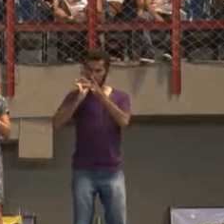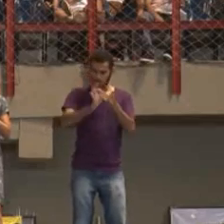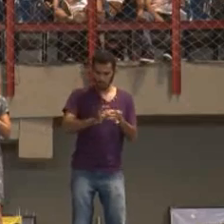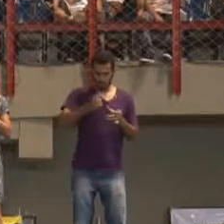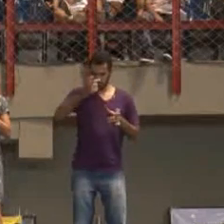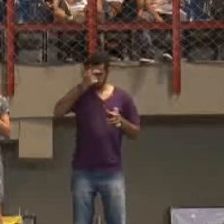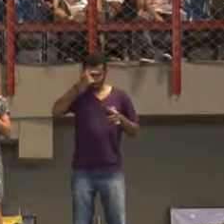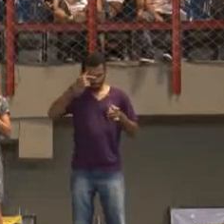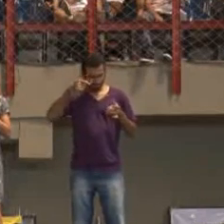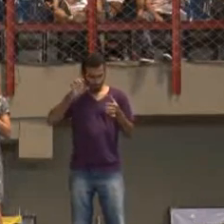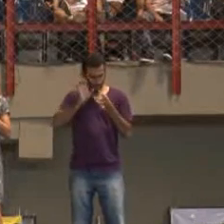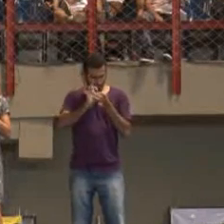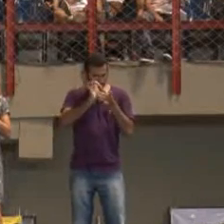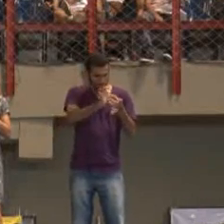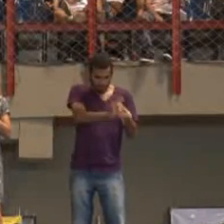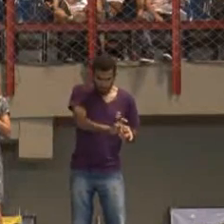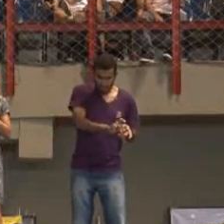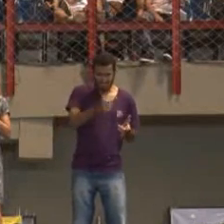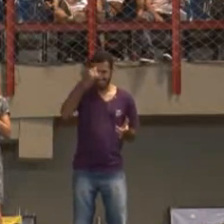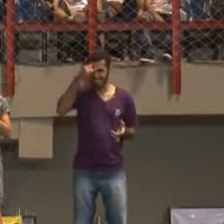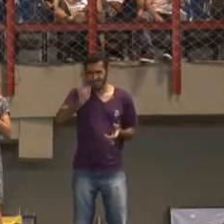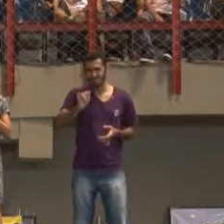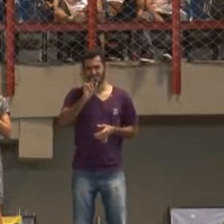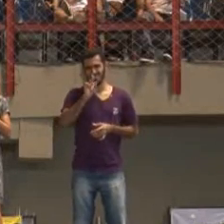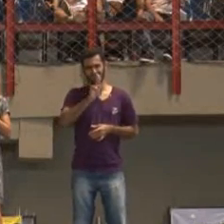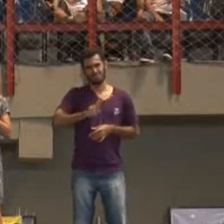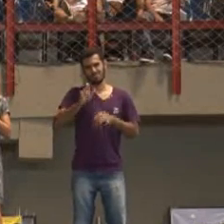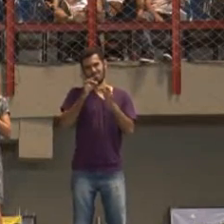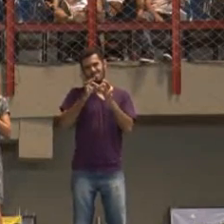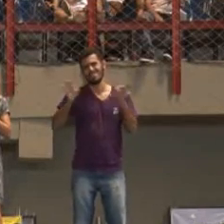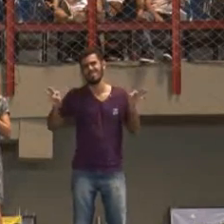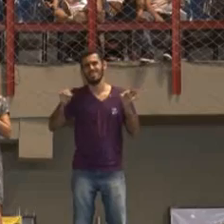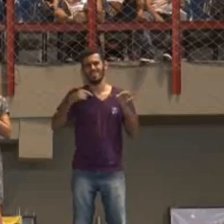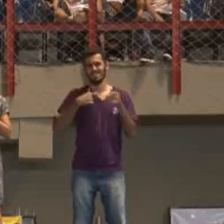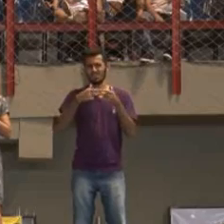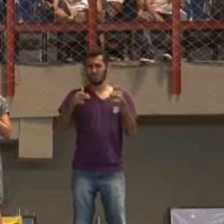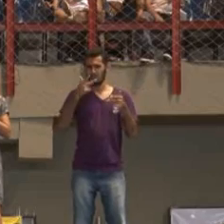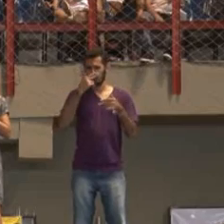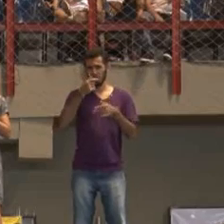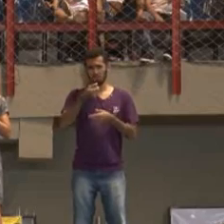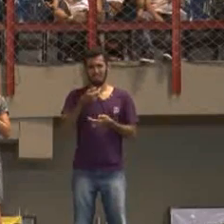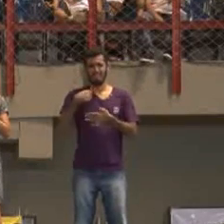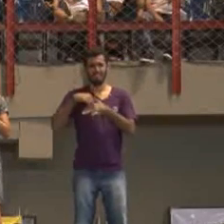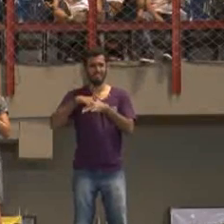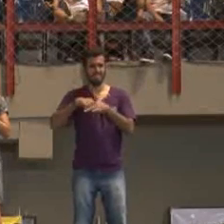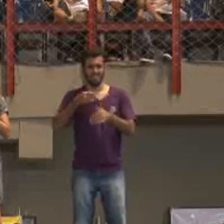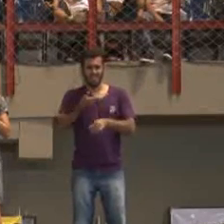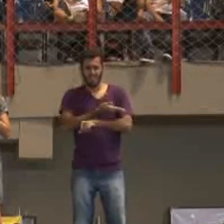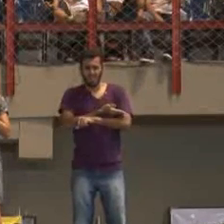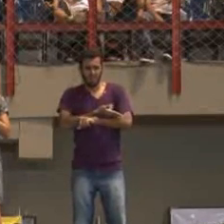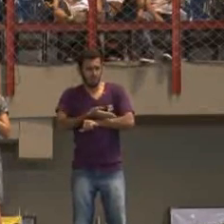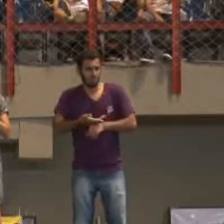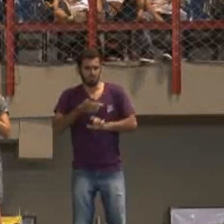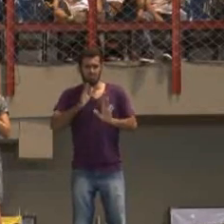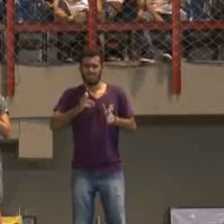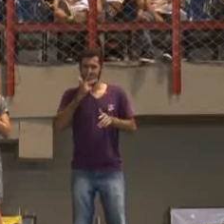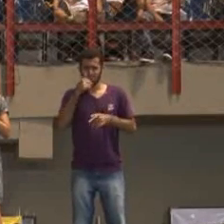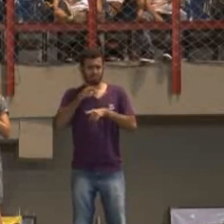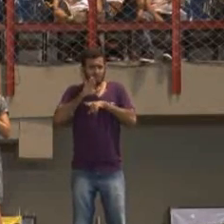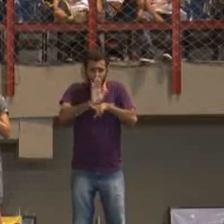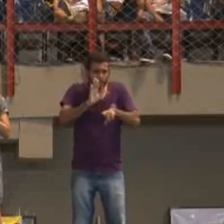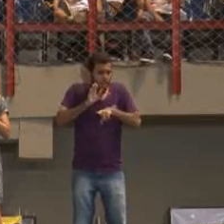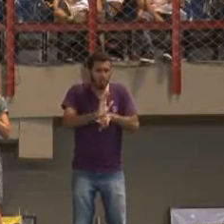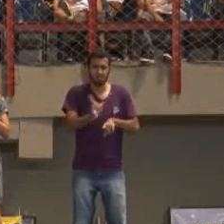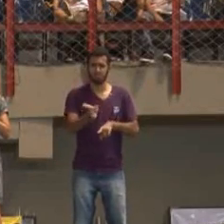da sua ideia, não use esses ditadinhos, esses clichês, essas expressões que não contribuem para